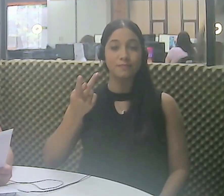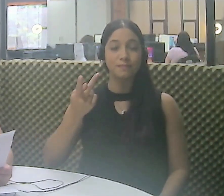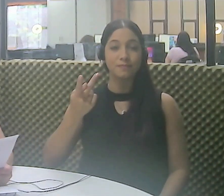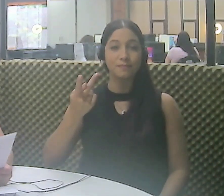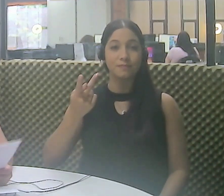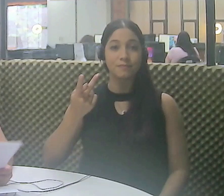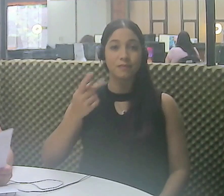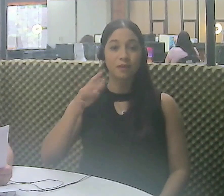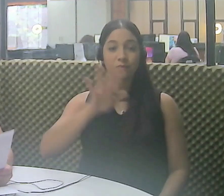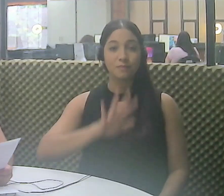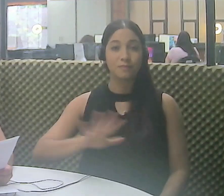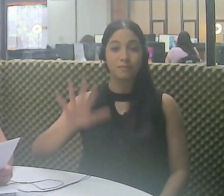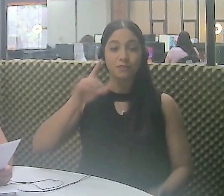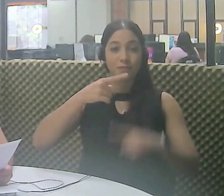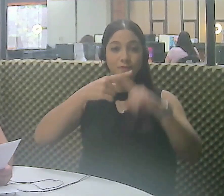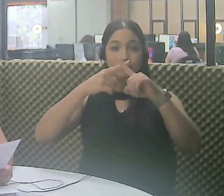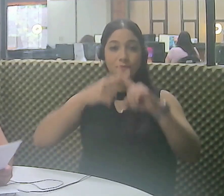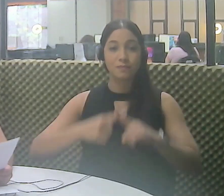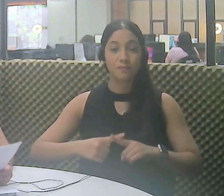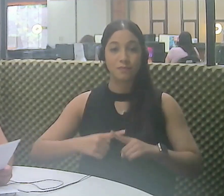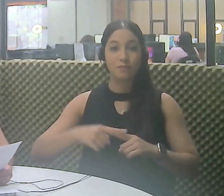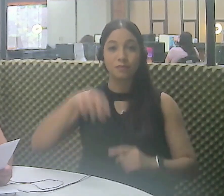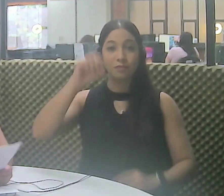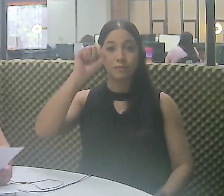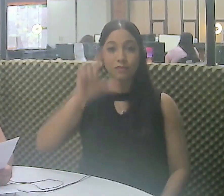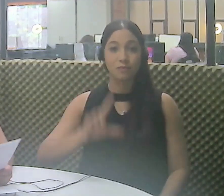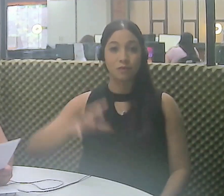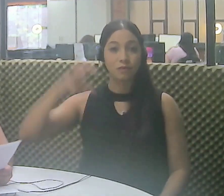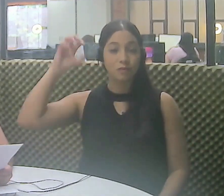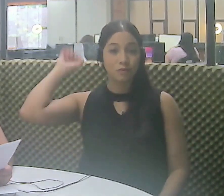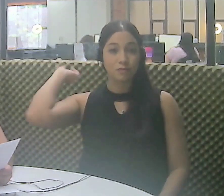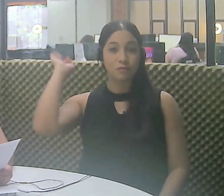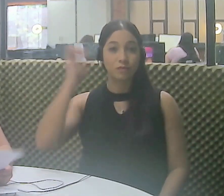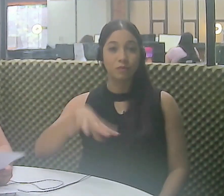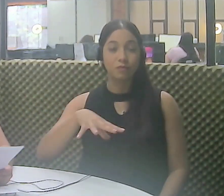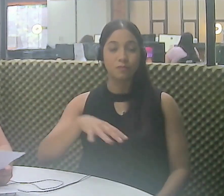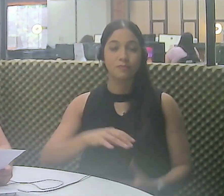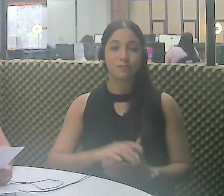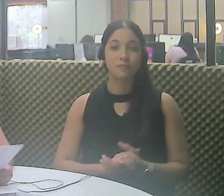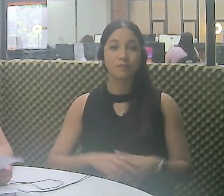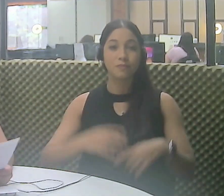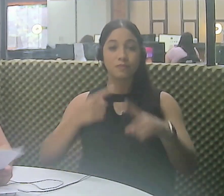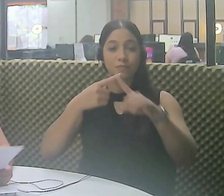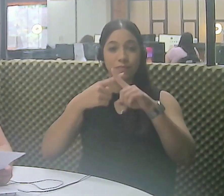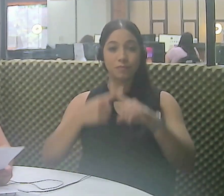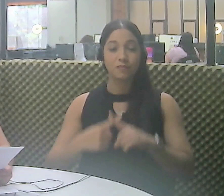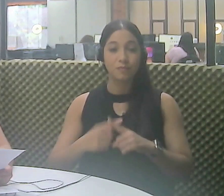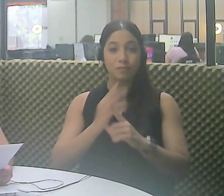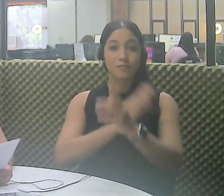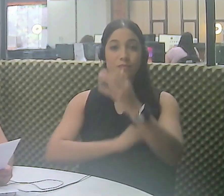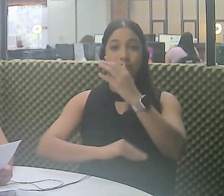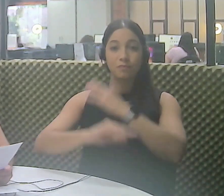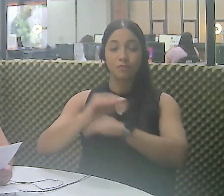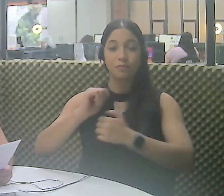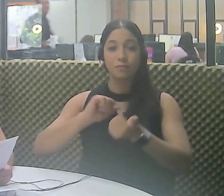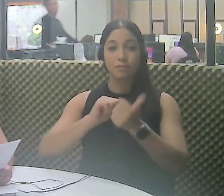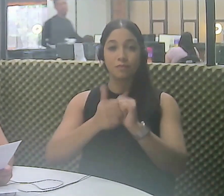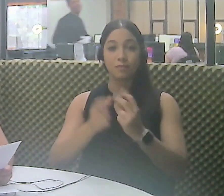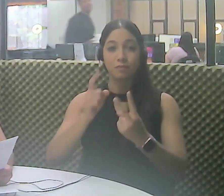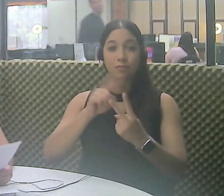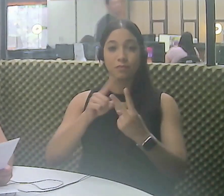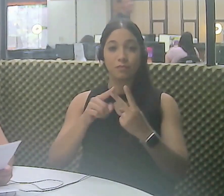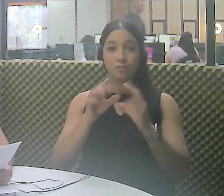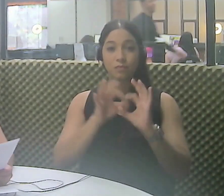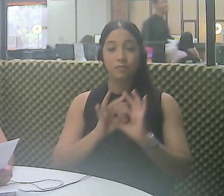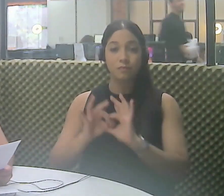a Regional Sudeste de Goalball. Participam da competição para atletas de duas instituições